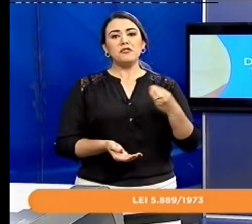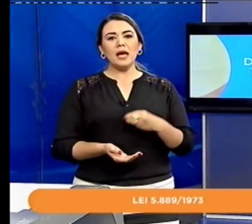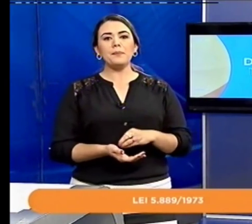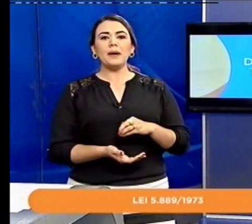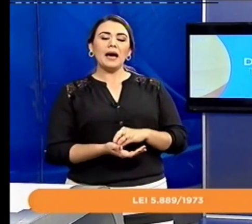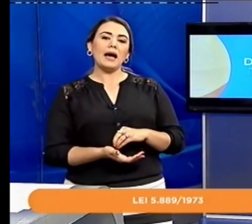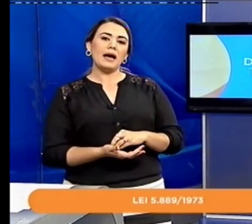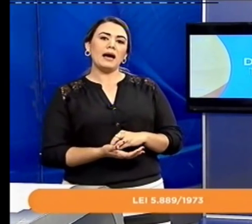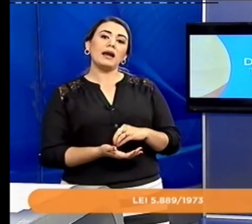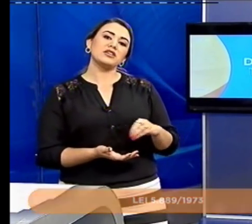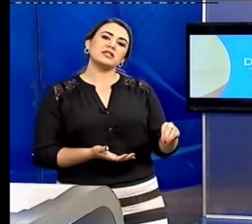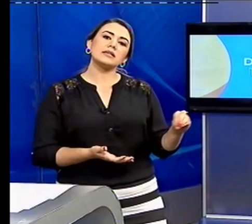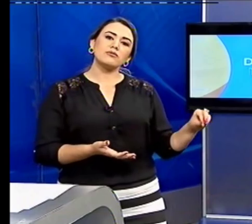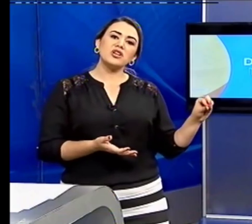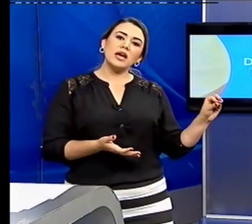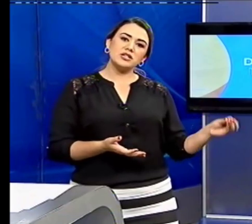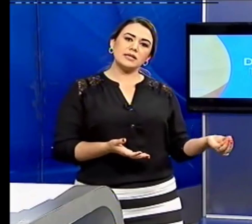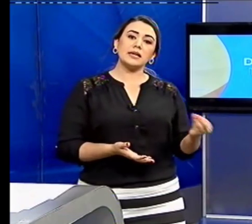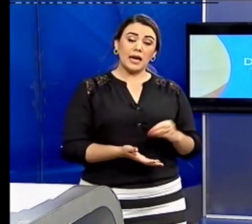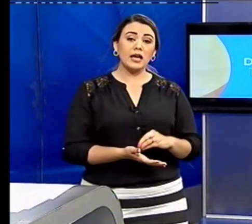foi a legislação de regência, que é a que a